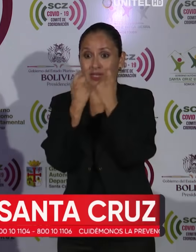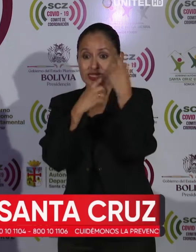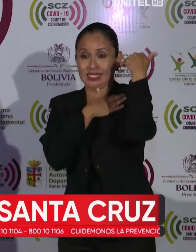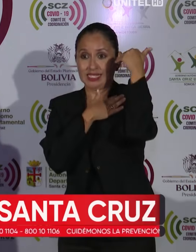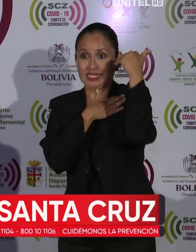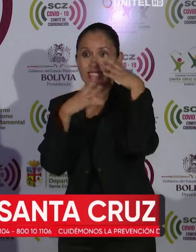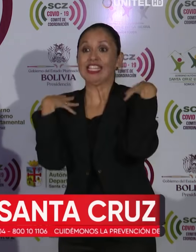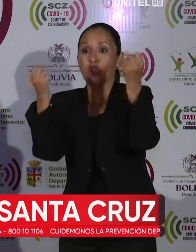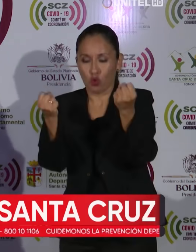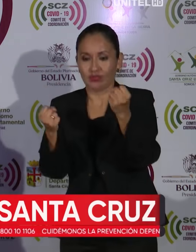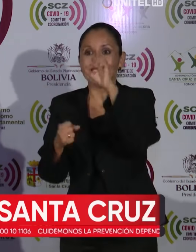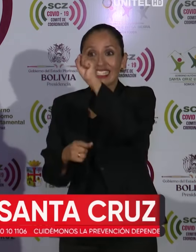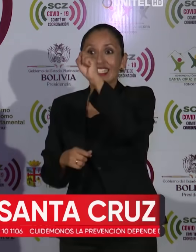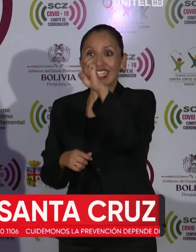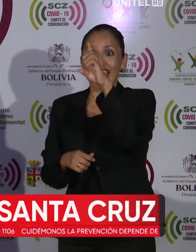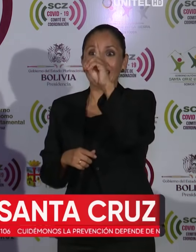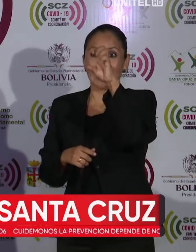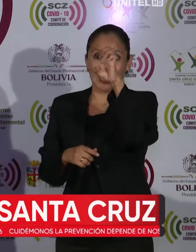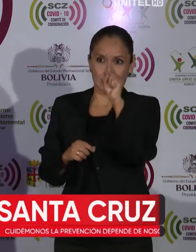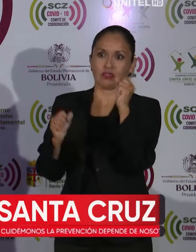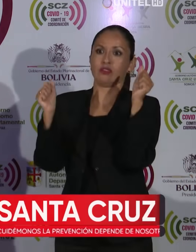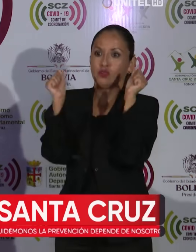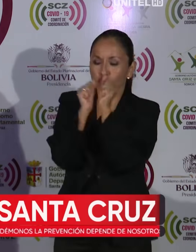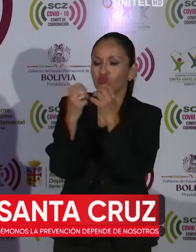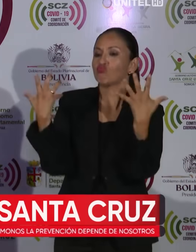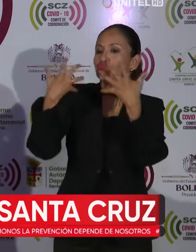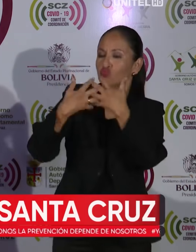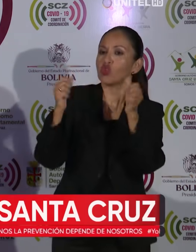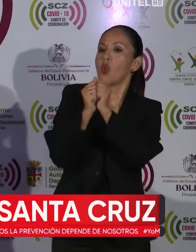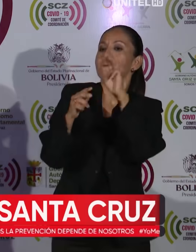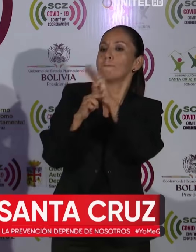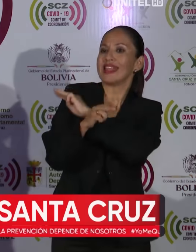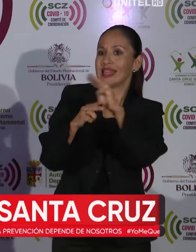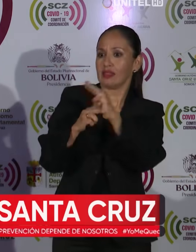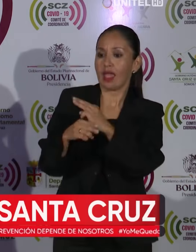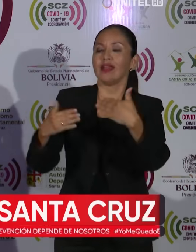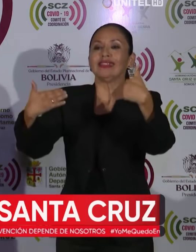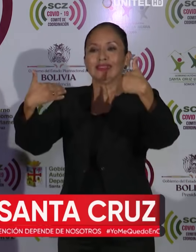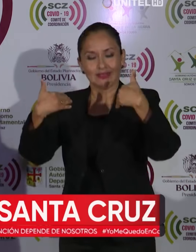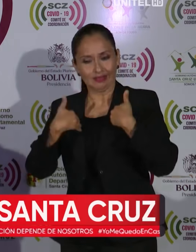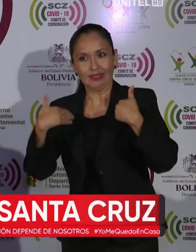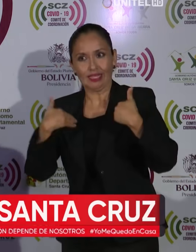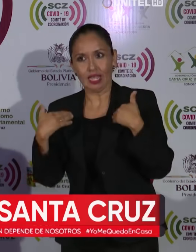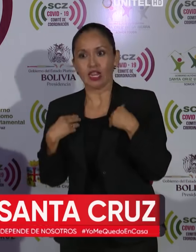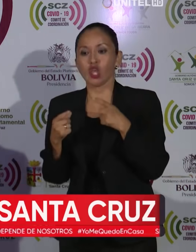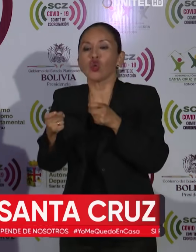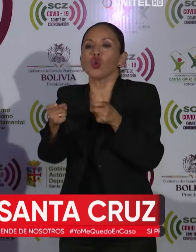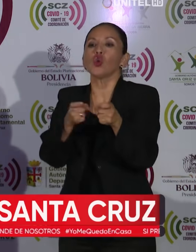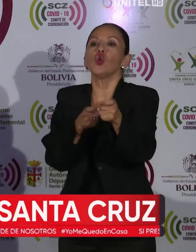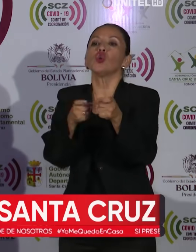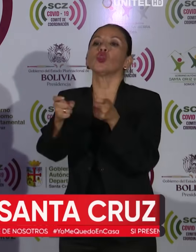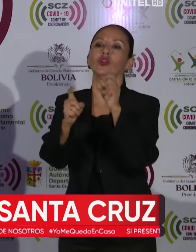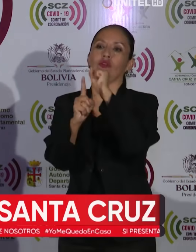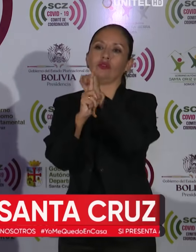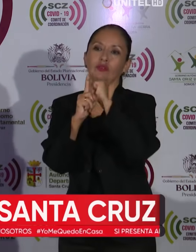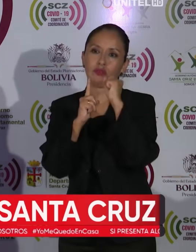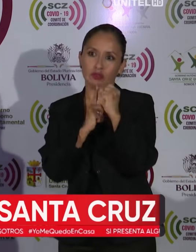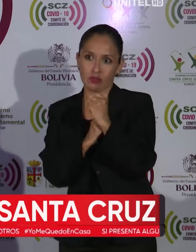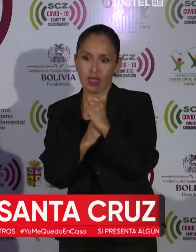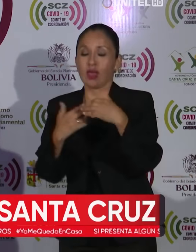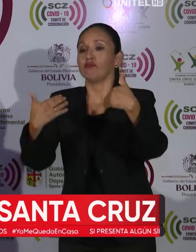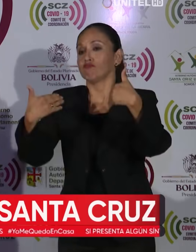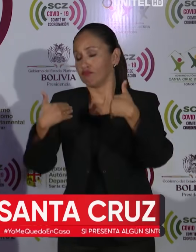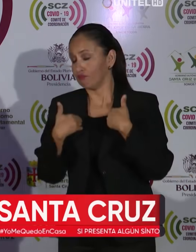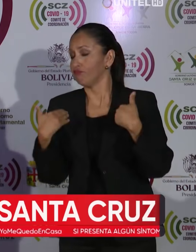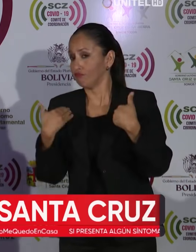Salud, en coordinación, por supuesto, con otras instancias y con el Ministerio, tiene el control de la situación.